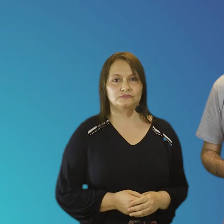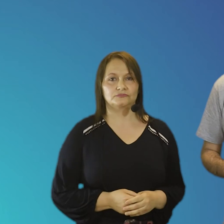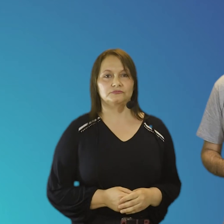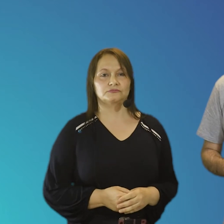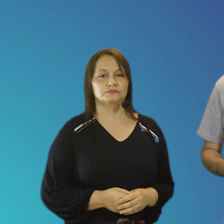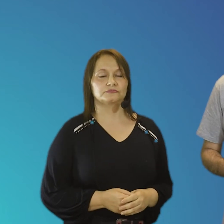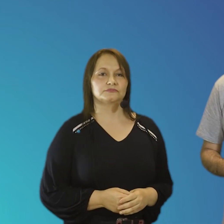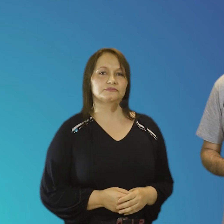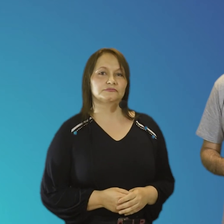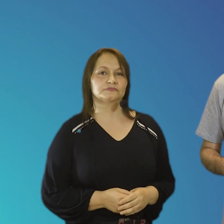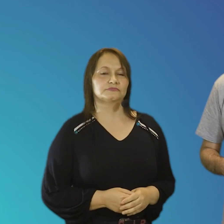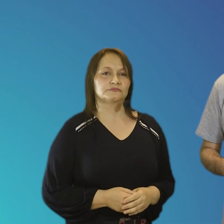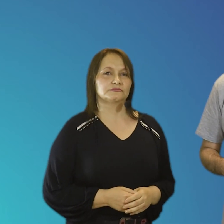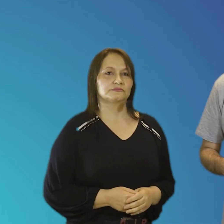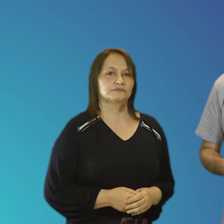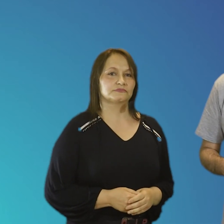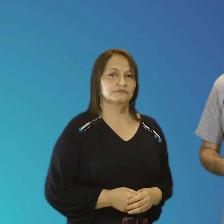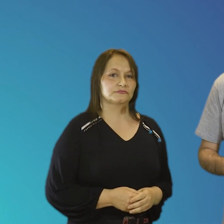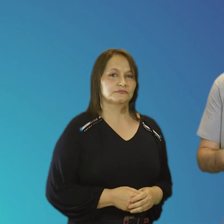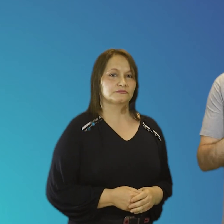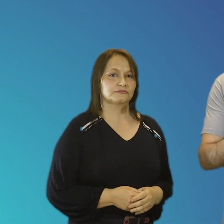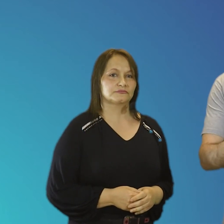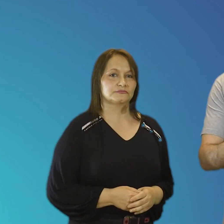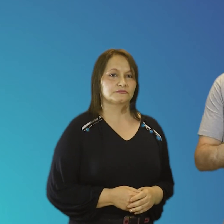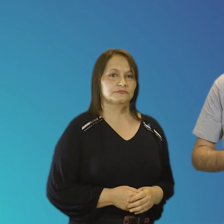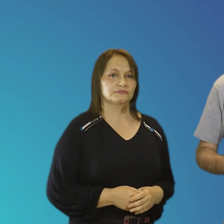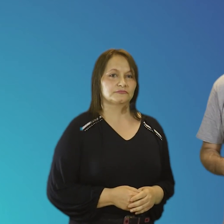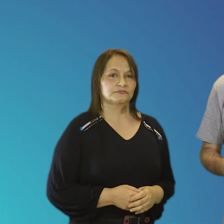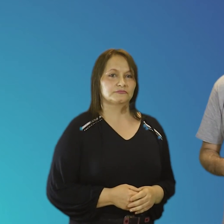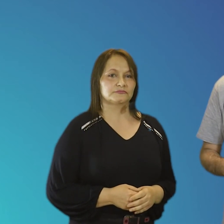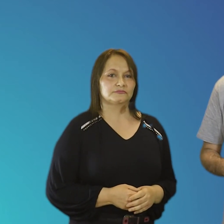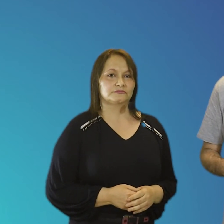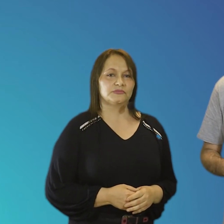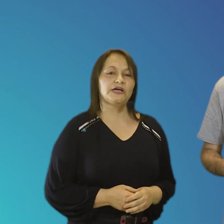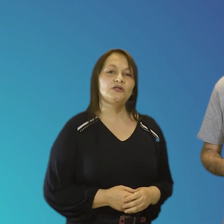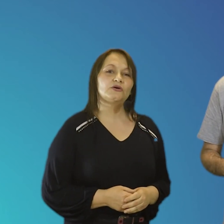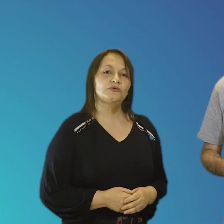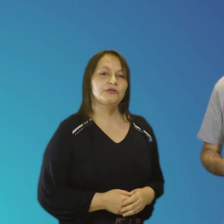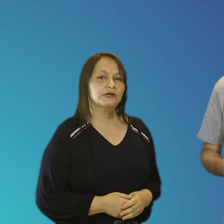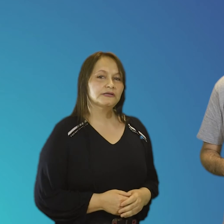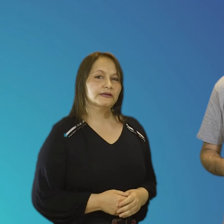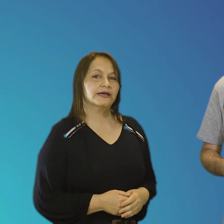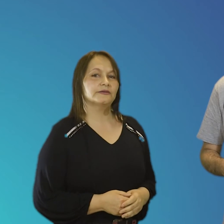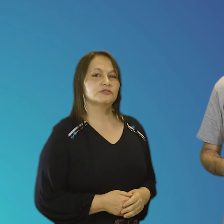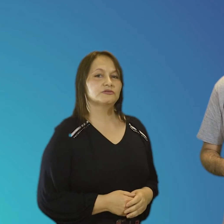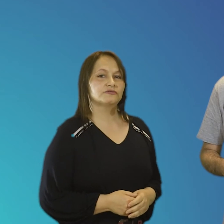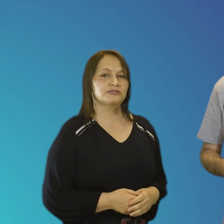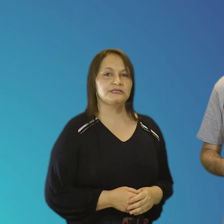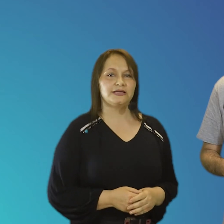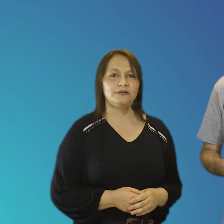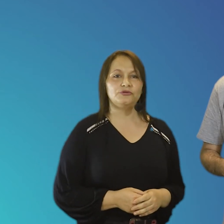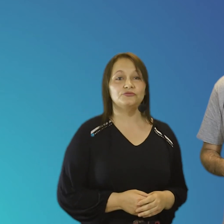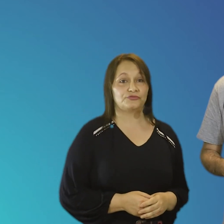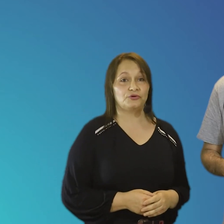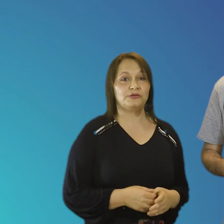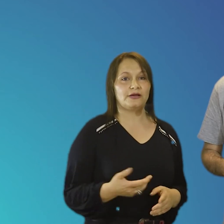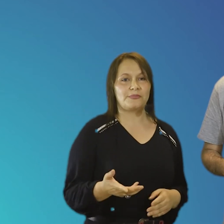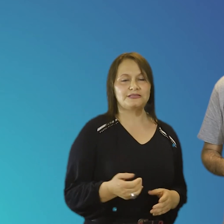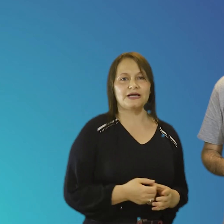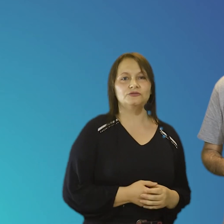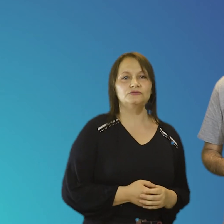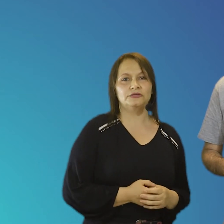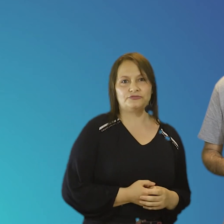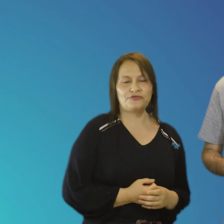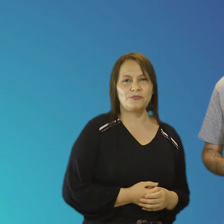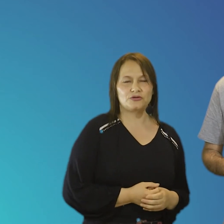Olá, você sabe de onde vem o termo Big Brother? Hello! E Hunger Games, você sabe que o filme